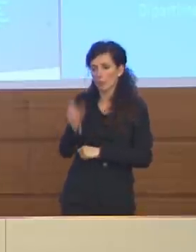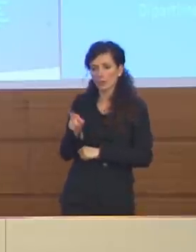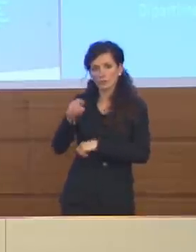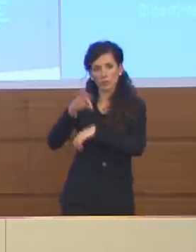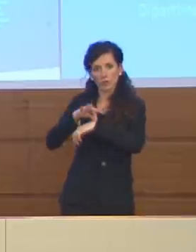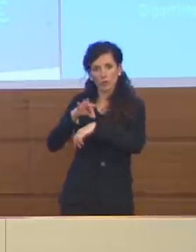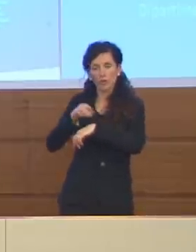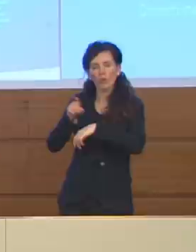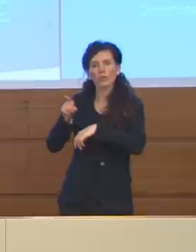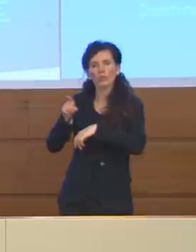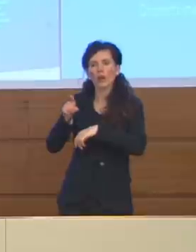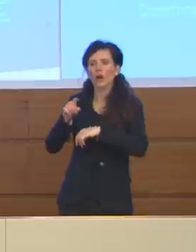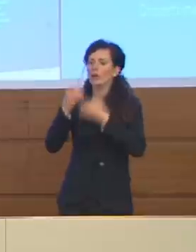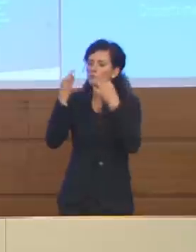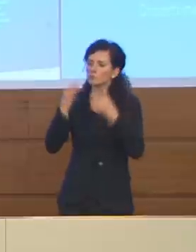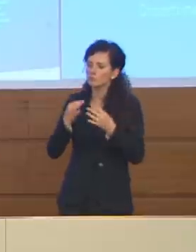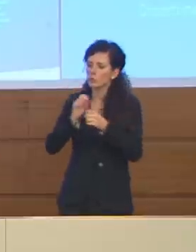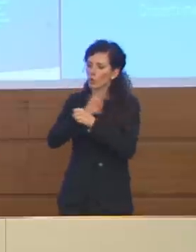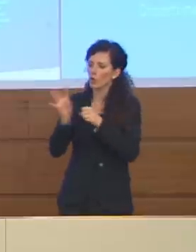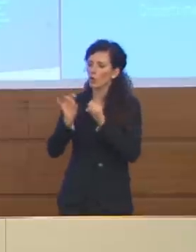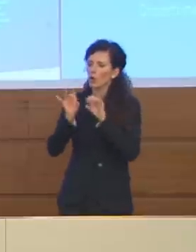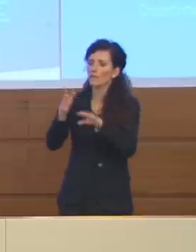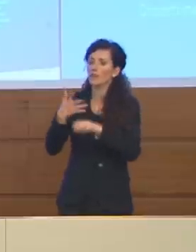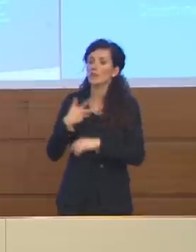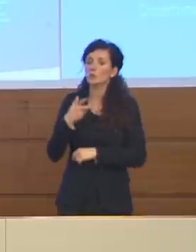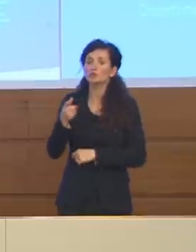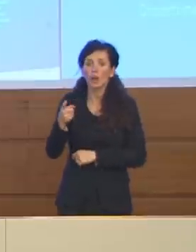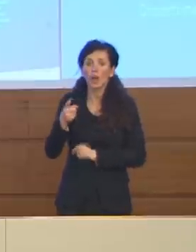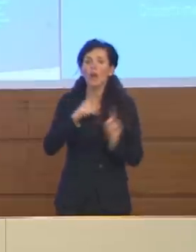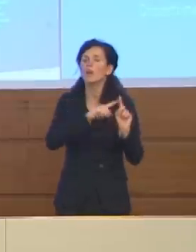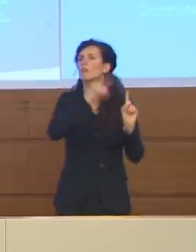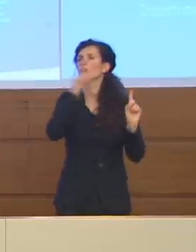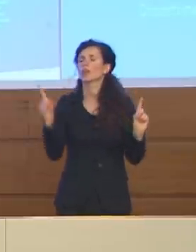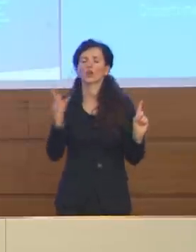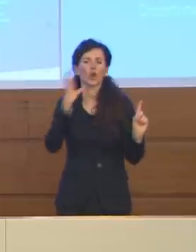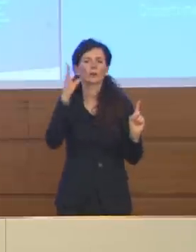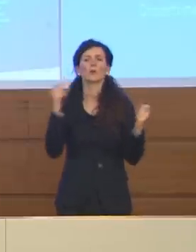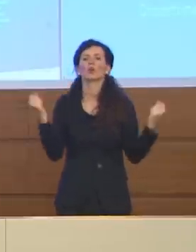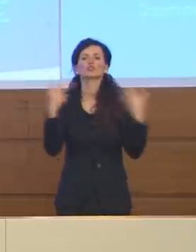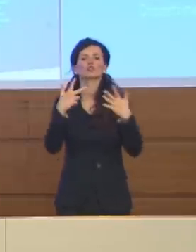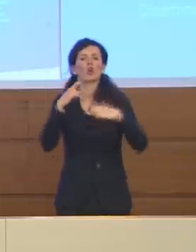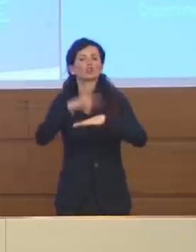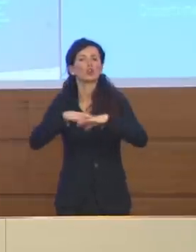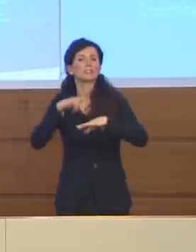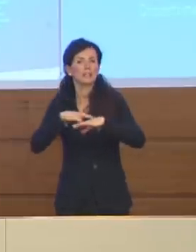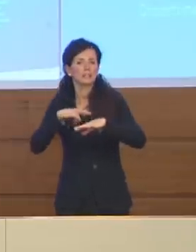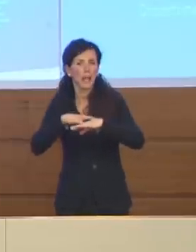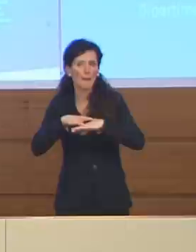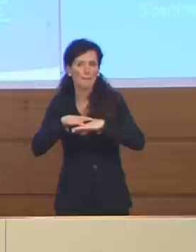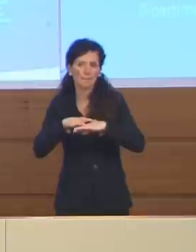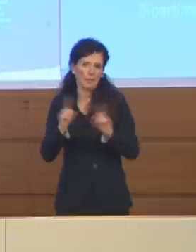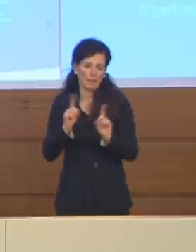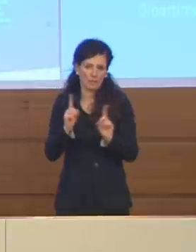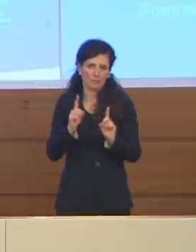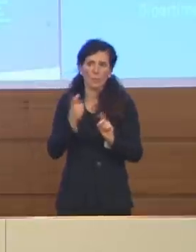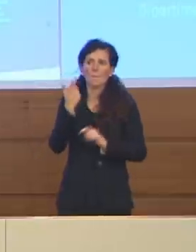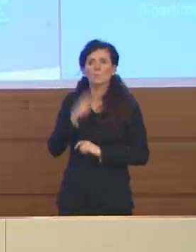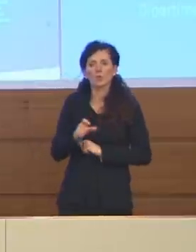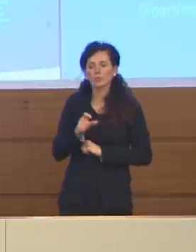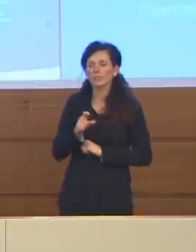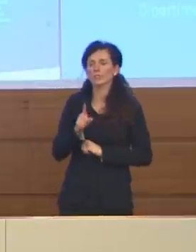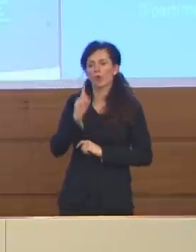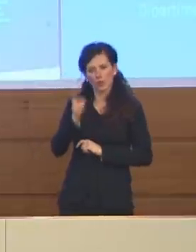18 di settembre nel senso che solamente delle analisi compiute